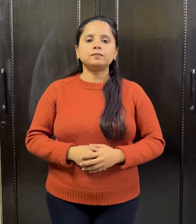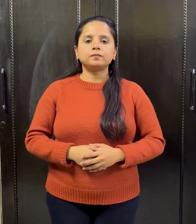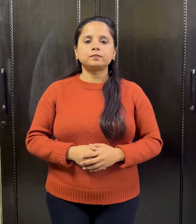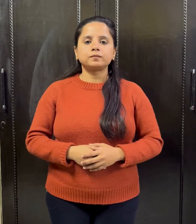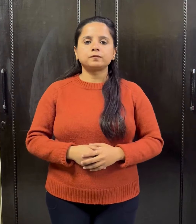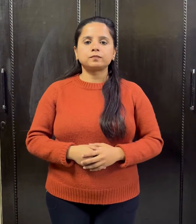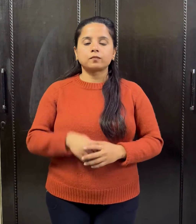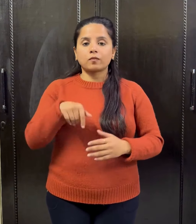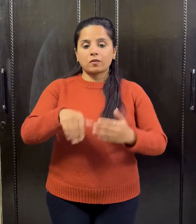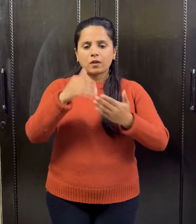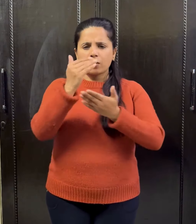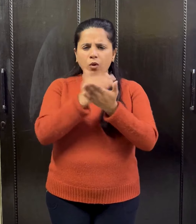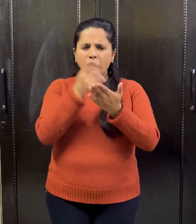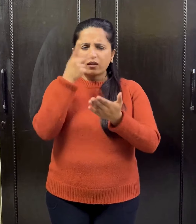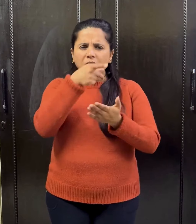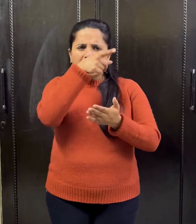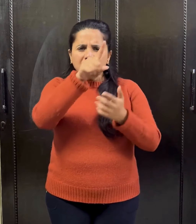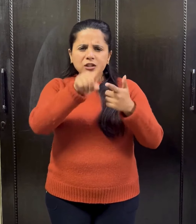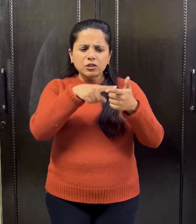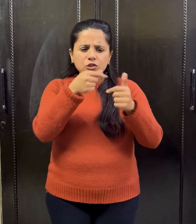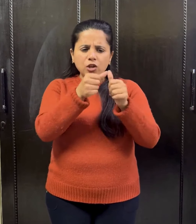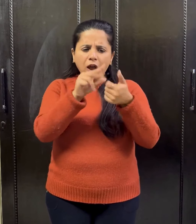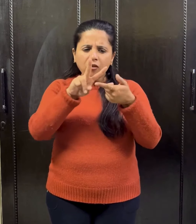प्रोग्राम को समझने के लिए वेबसाइट पर जाएं।